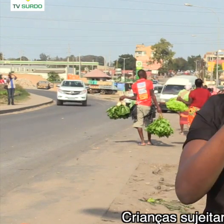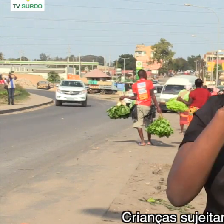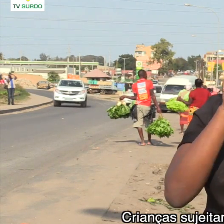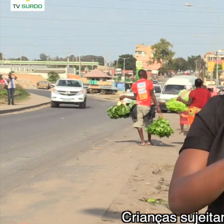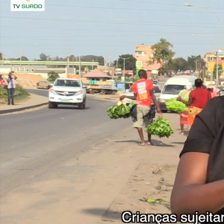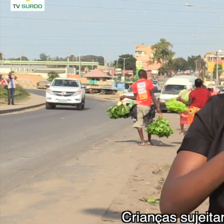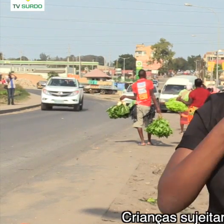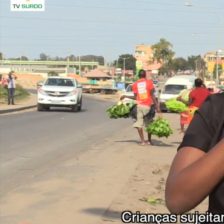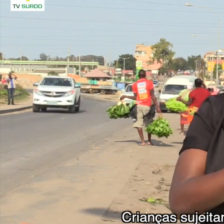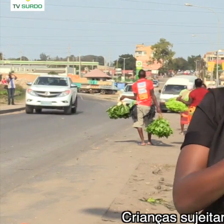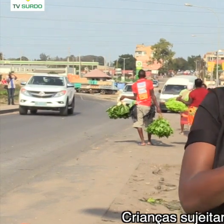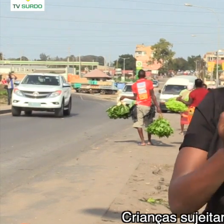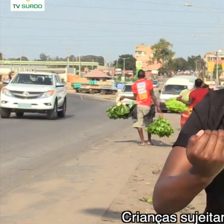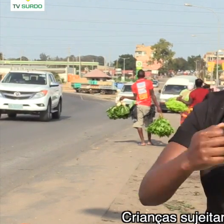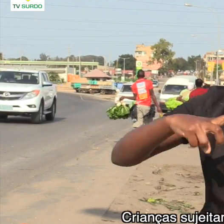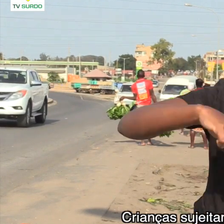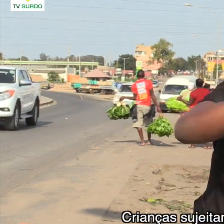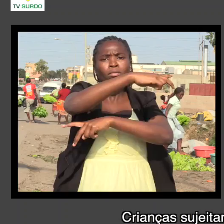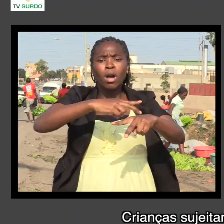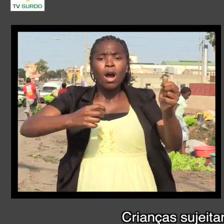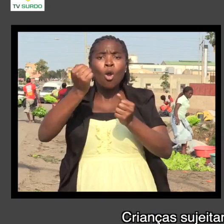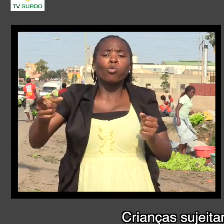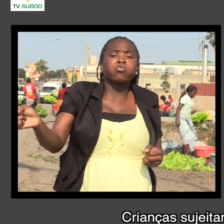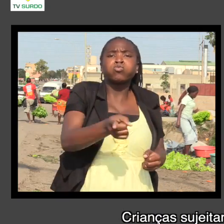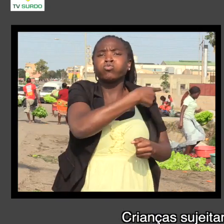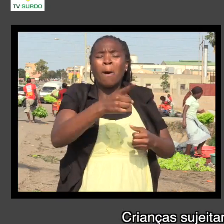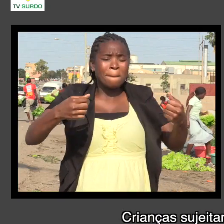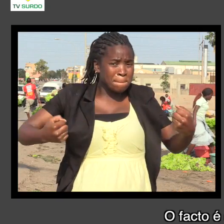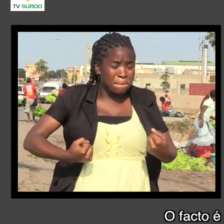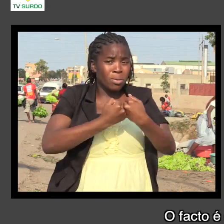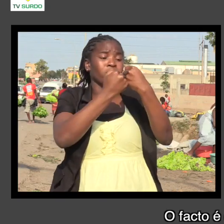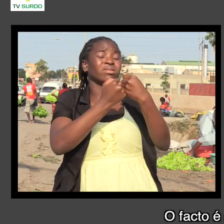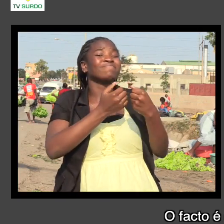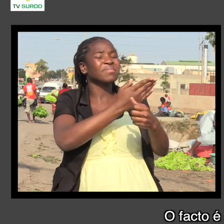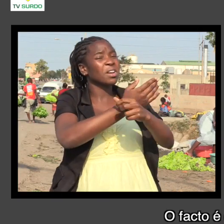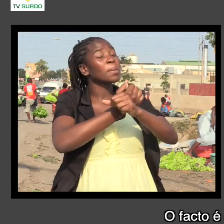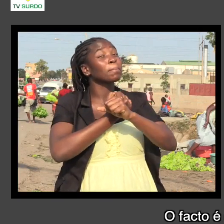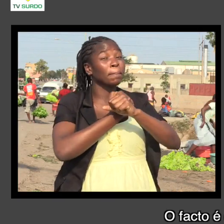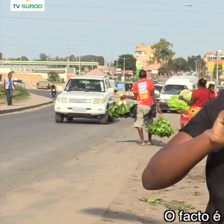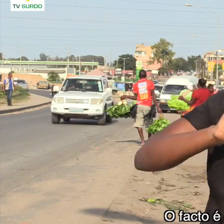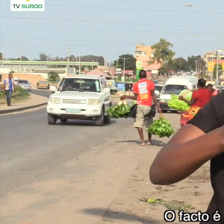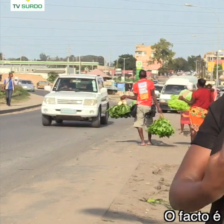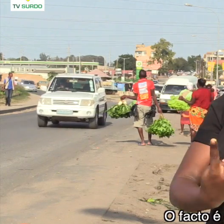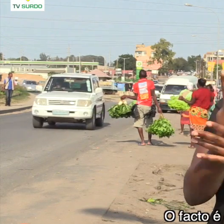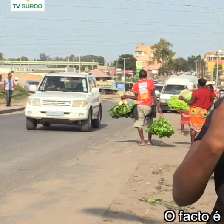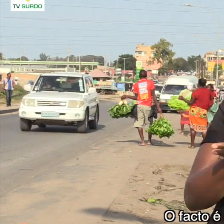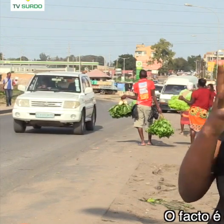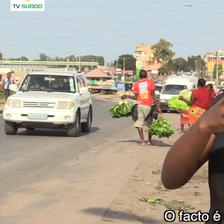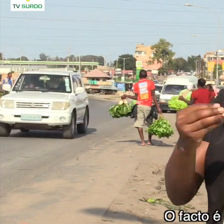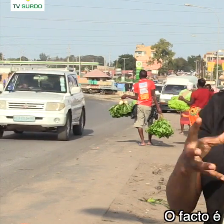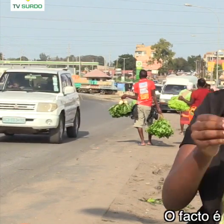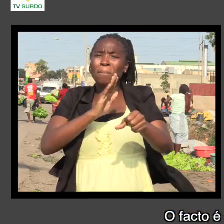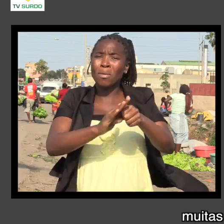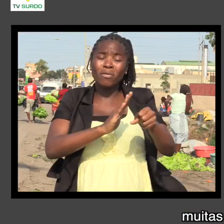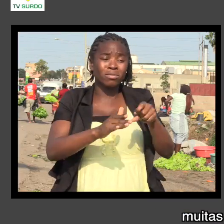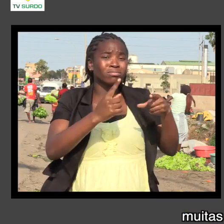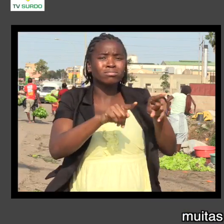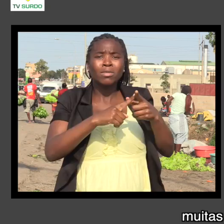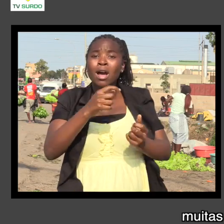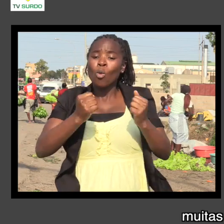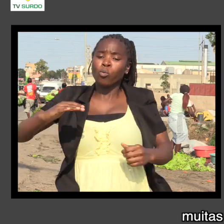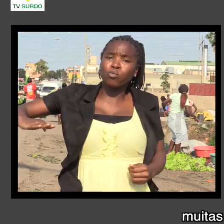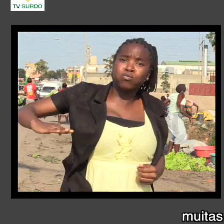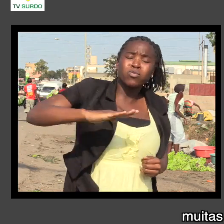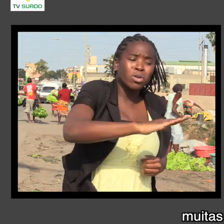Crianças sujeitam-se a riscos de atropelamento na zona da 2M em Maputo. O facto é que elas vendem hortícolas para automobilistas que muitas